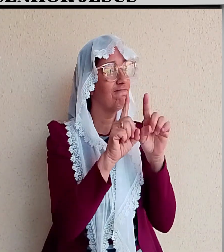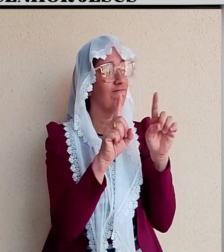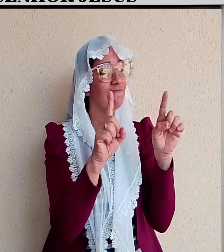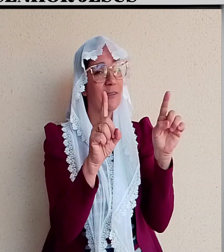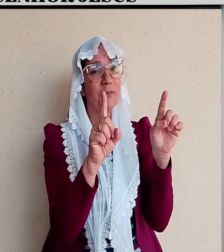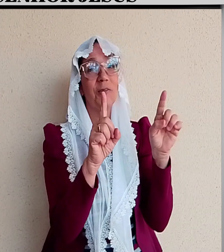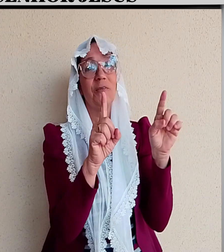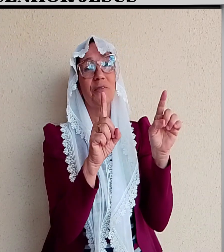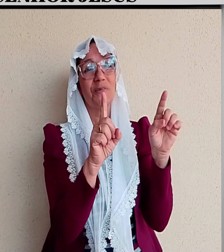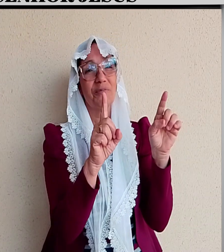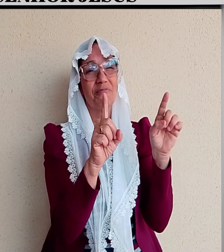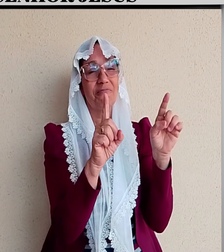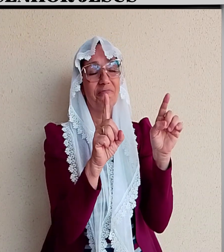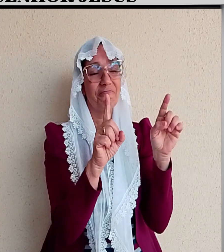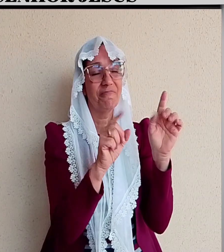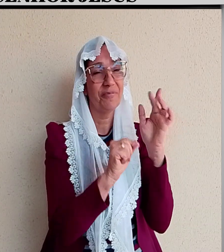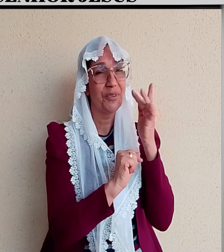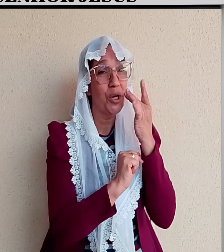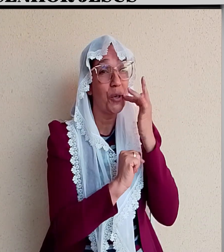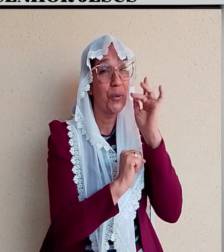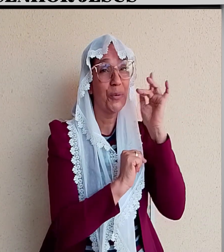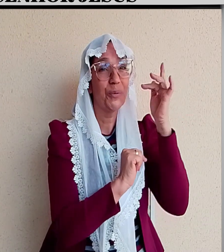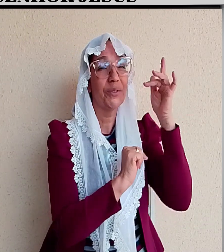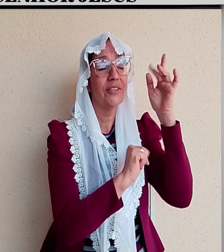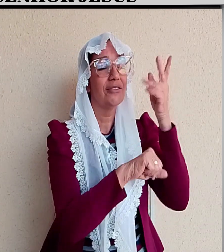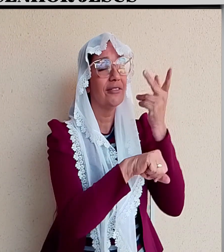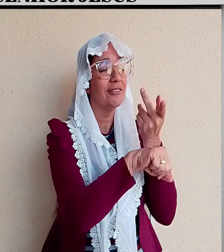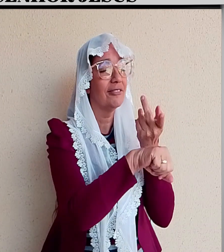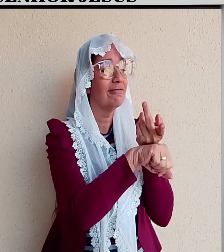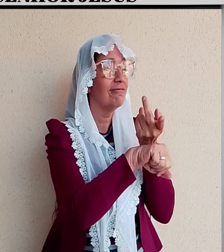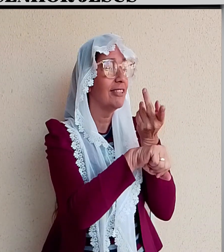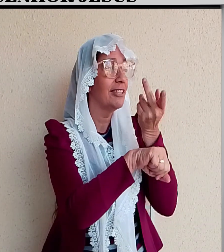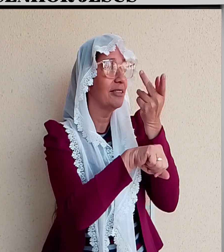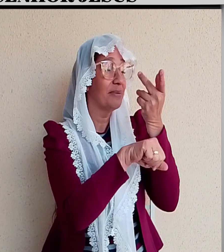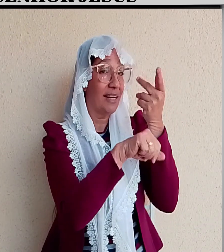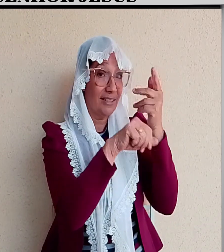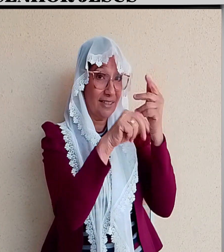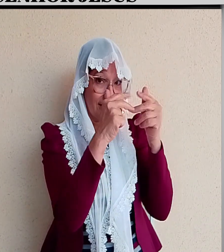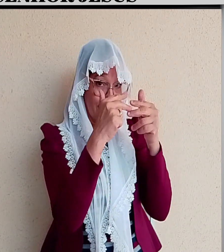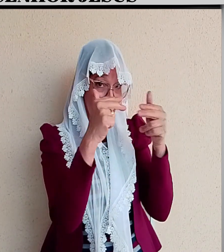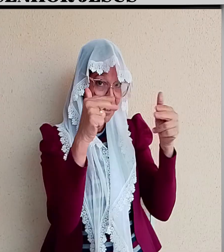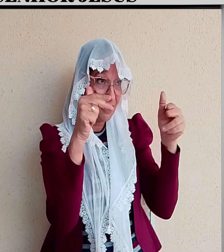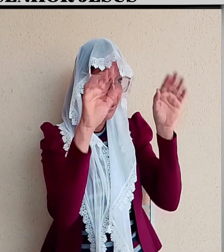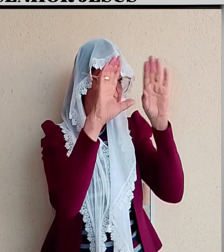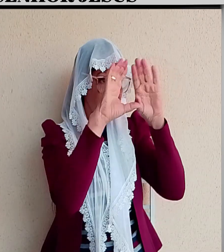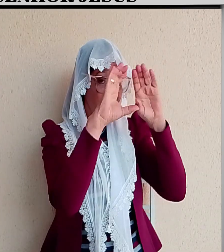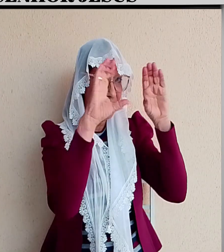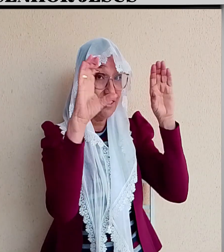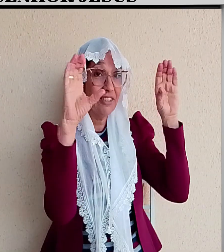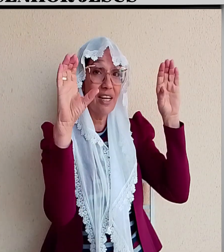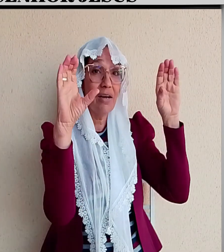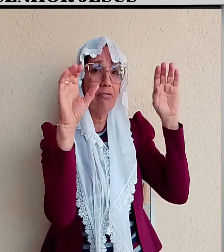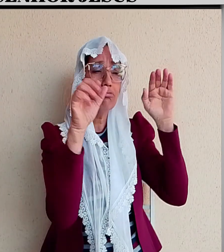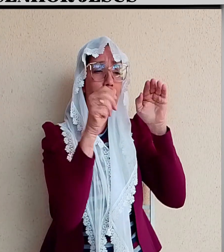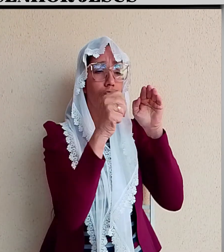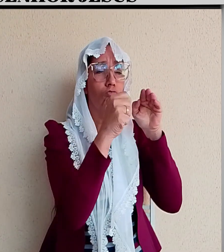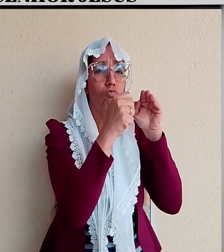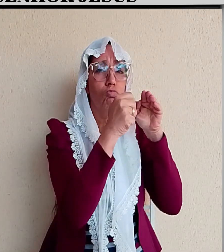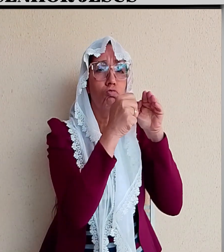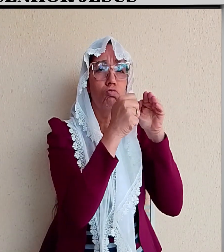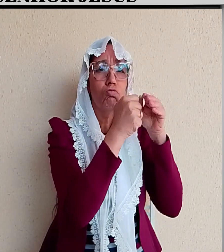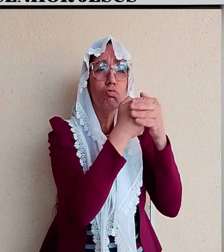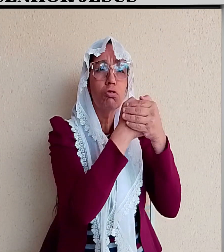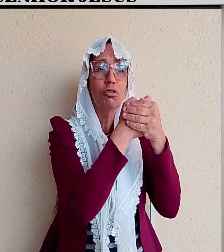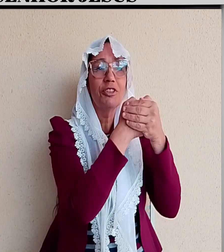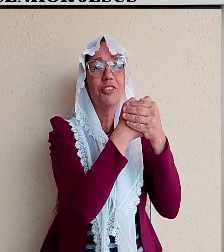Para guardar o teu tesouro no céu, porque lá ninguém consegue tirar, aleluia. Sabe por que eu te disse